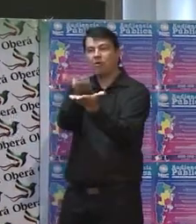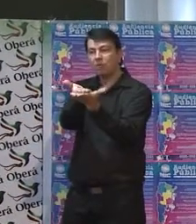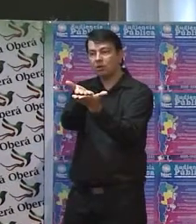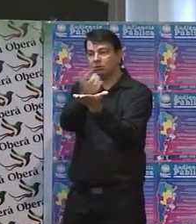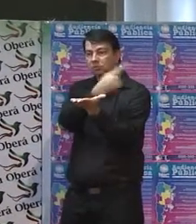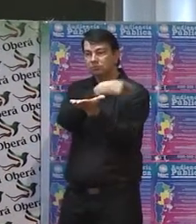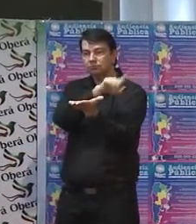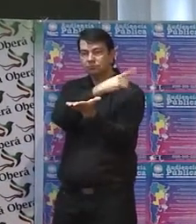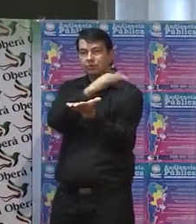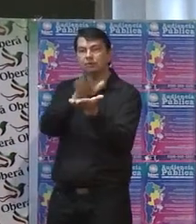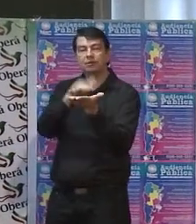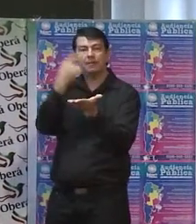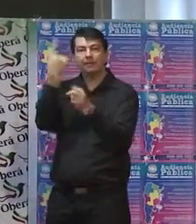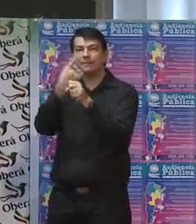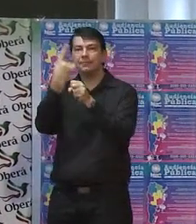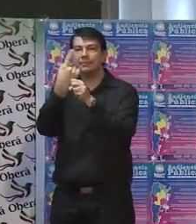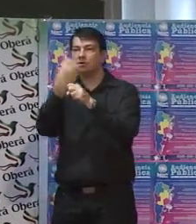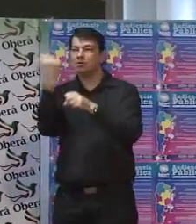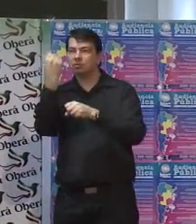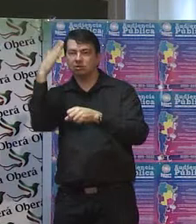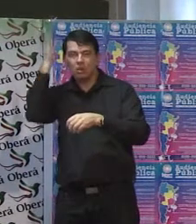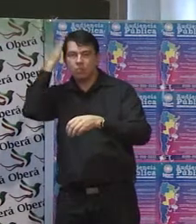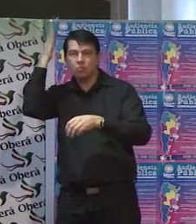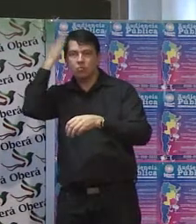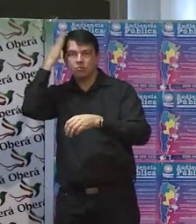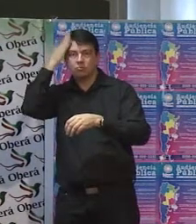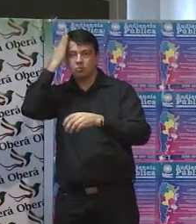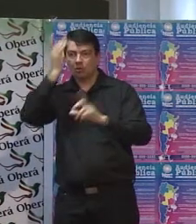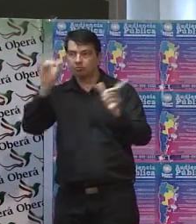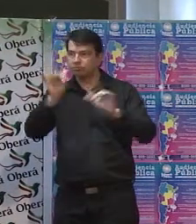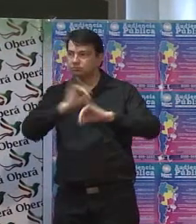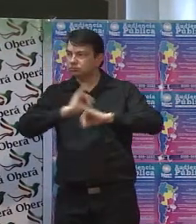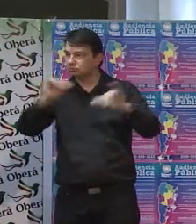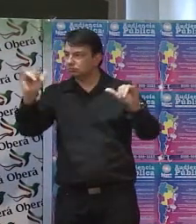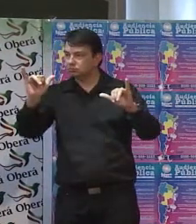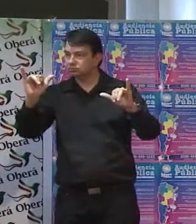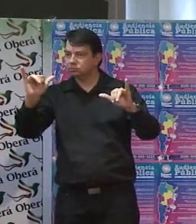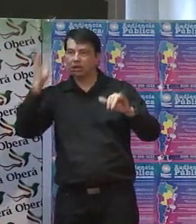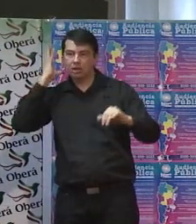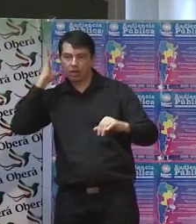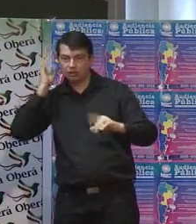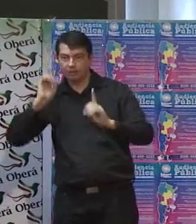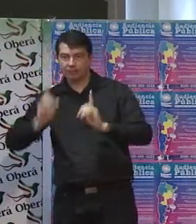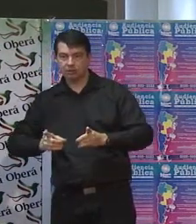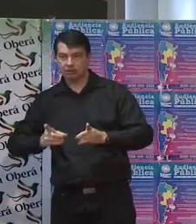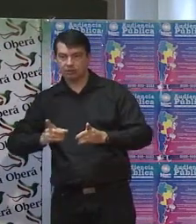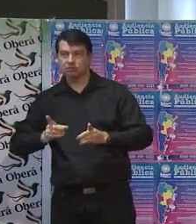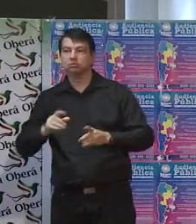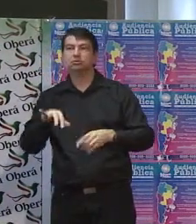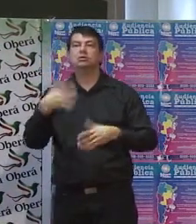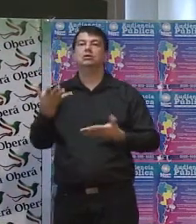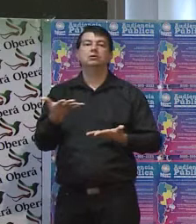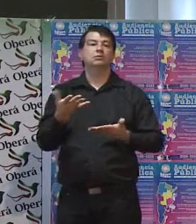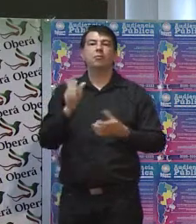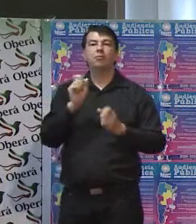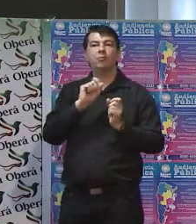Como primero, resaltar la importancia cultural que se puede transmitir desde un medio de comunicación radial con los instrumentos